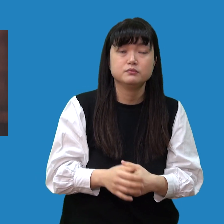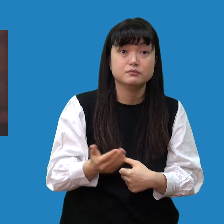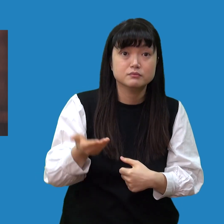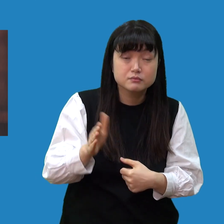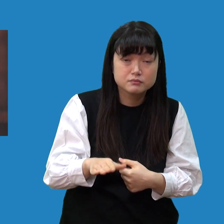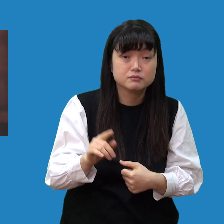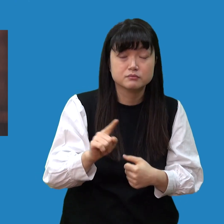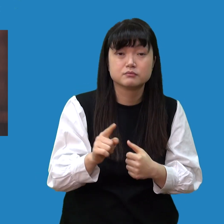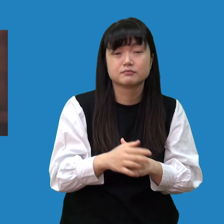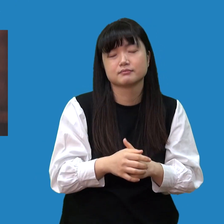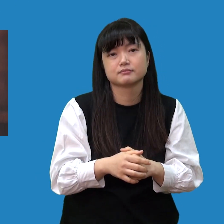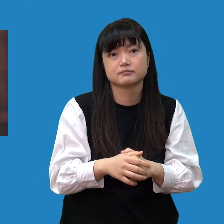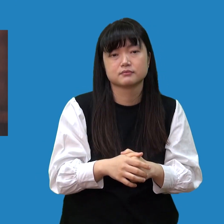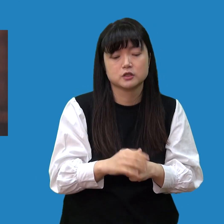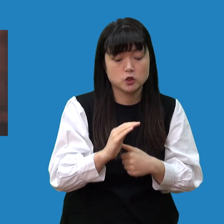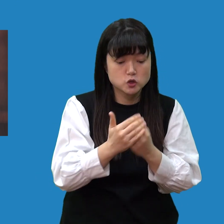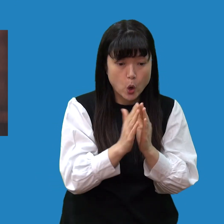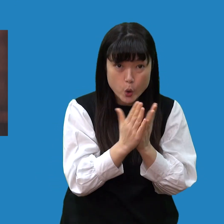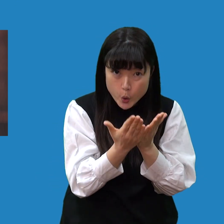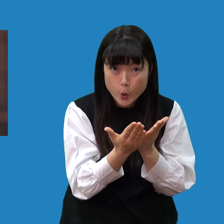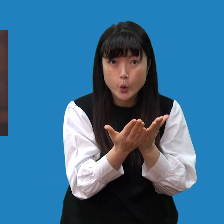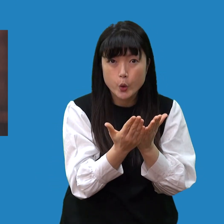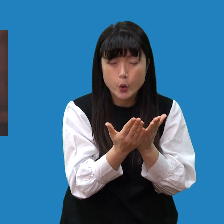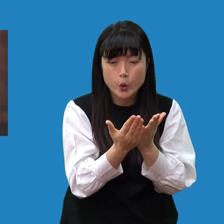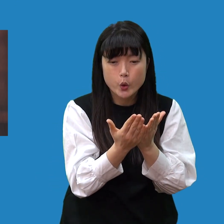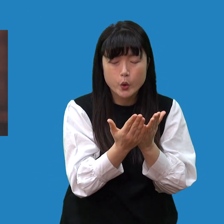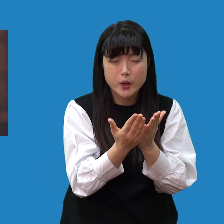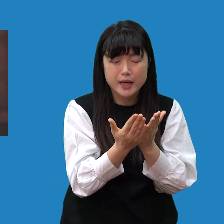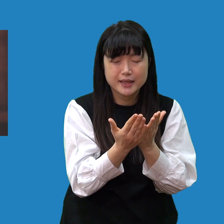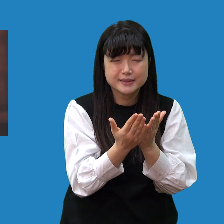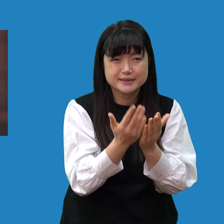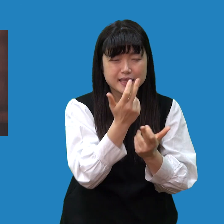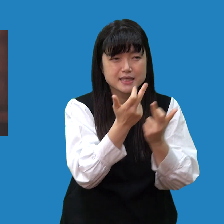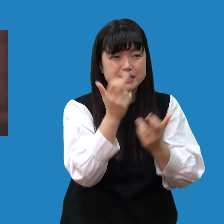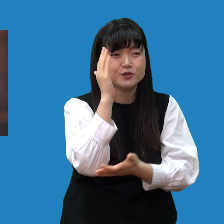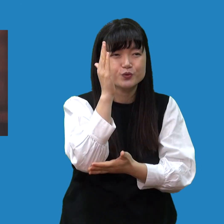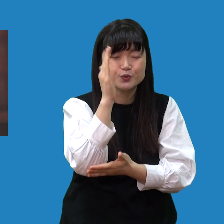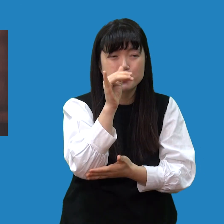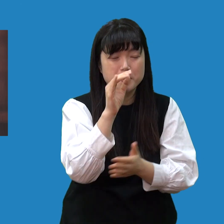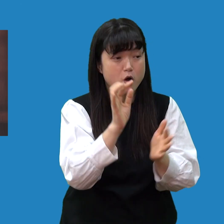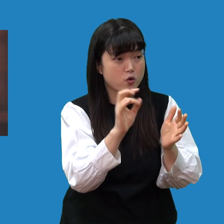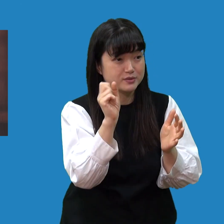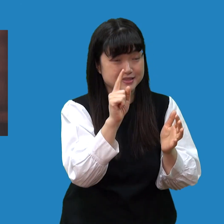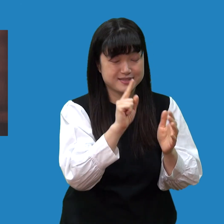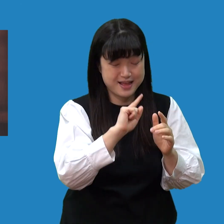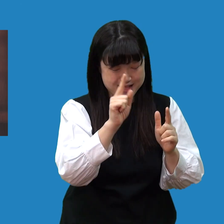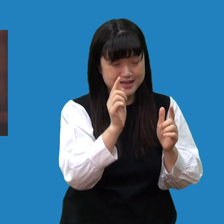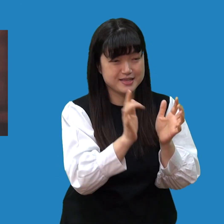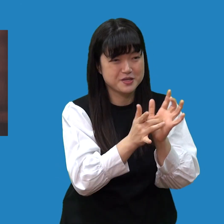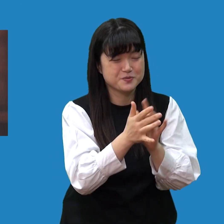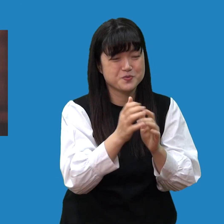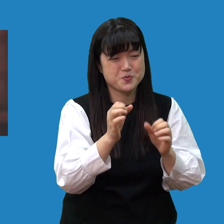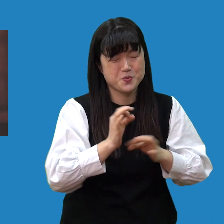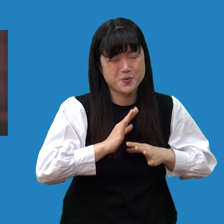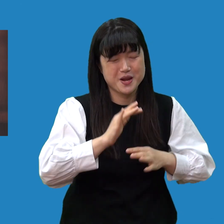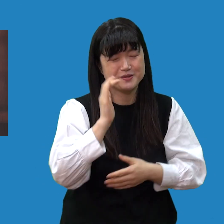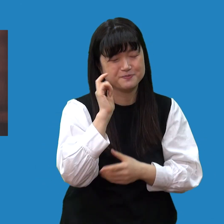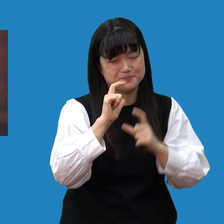그런데 여러분, 성경에서 우리가 산상수훈에 보면 어느 날 예수님이 이런 놀라운 선언을